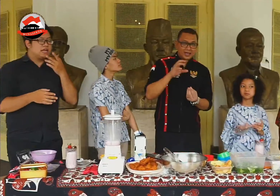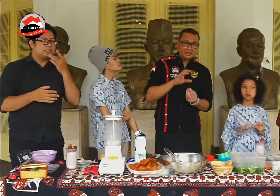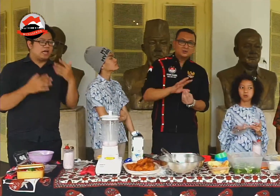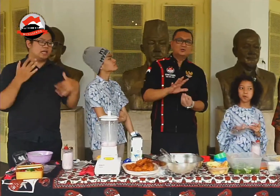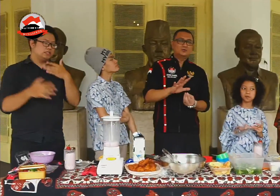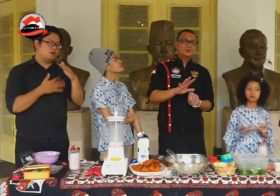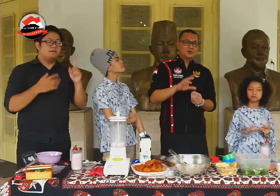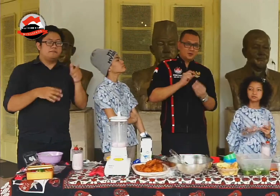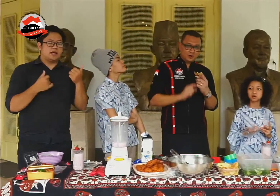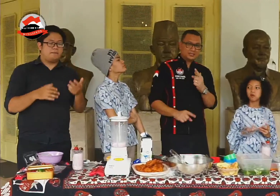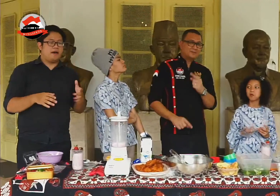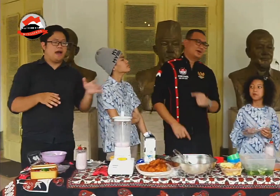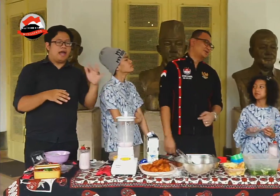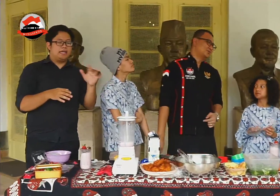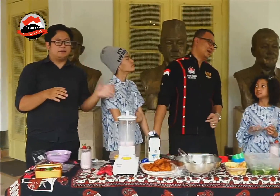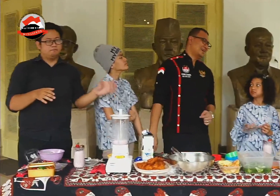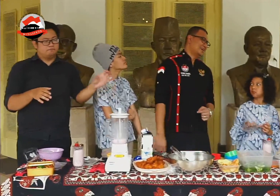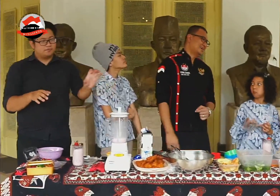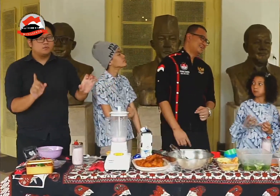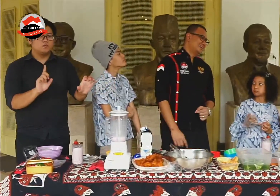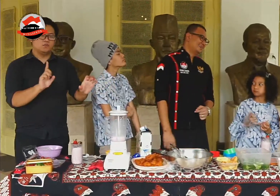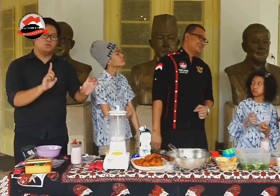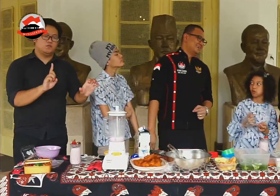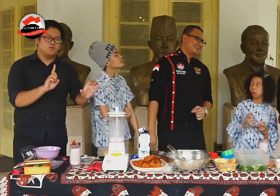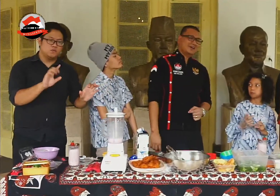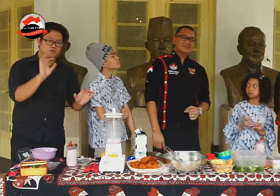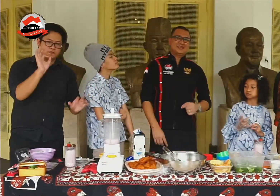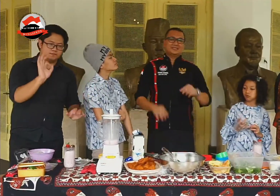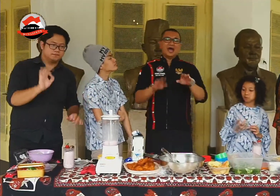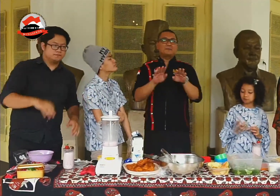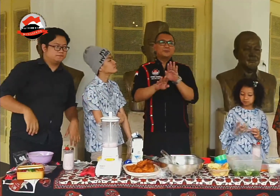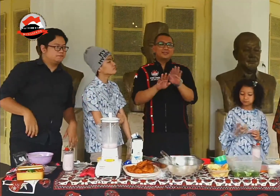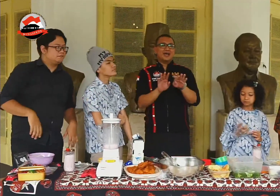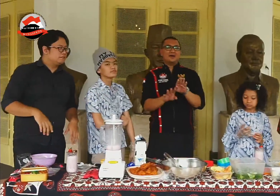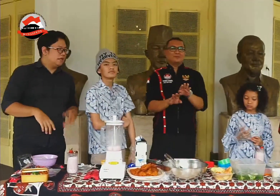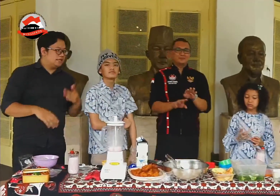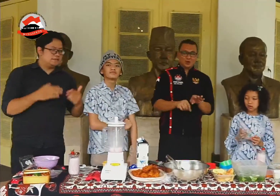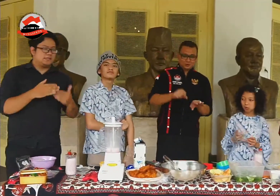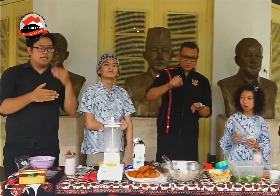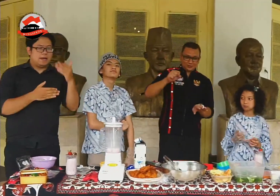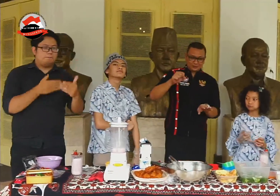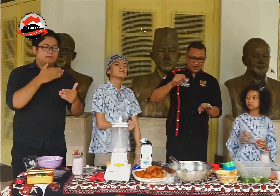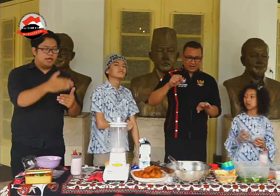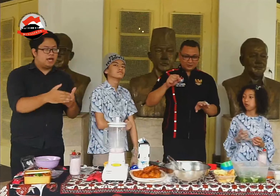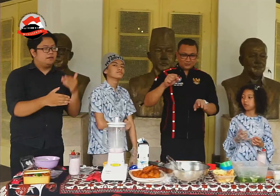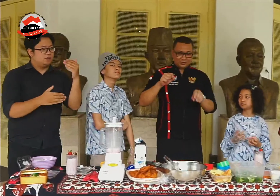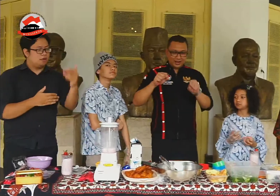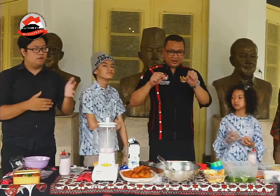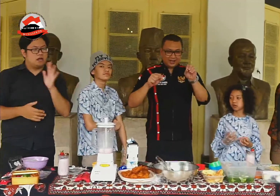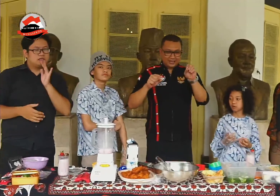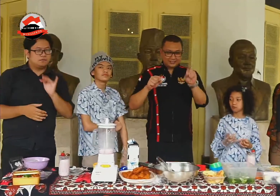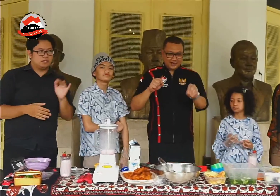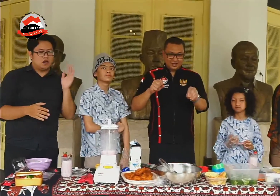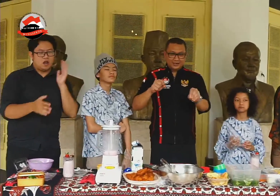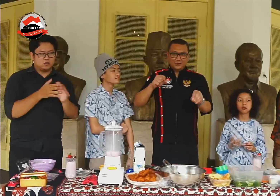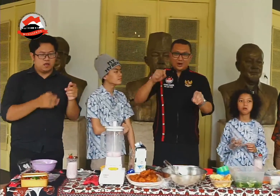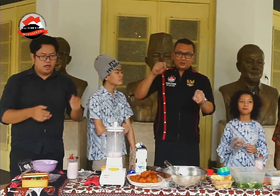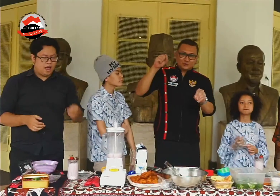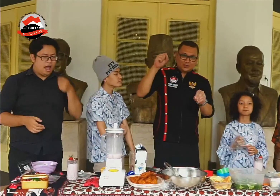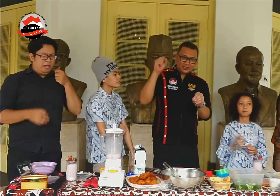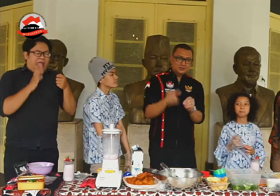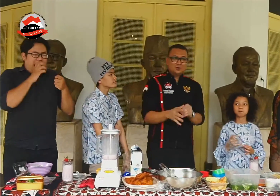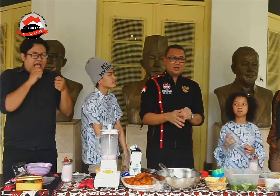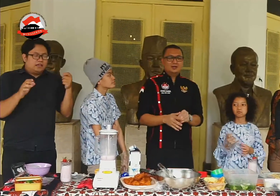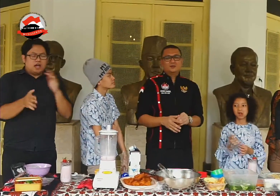tambah air dulu, baru boleh tambahkan gula. Oh gitu. Ya, jadi tahap demi tahap. Jangan langsung karena keasinan